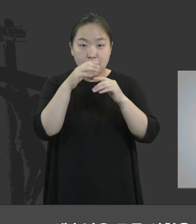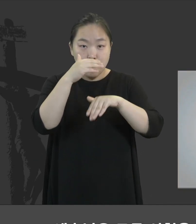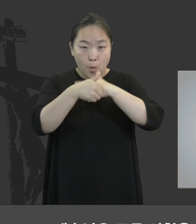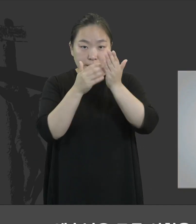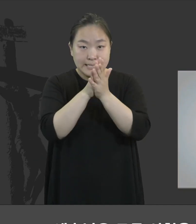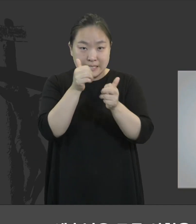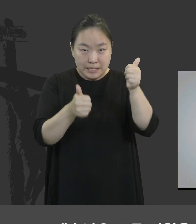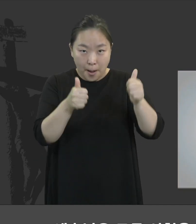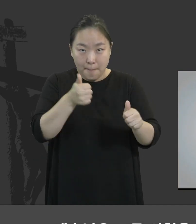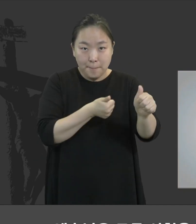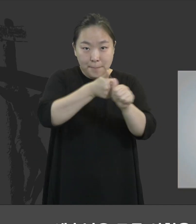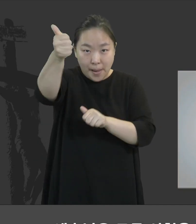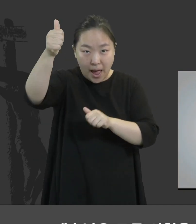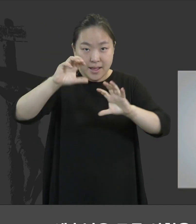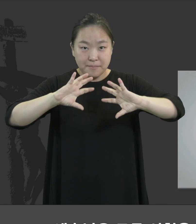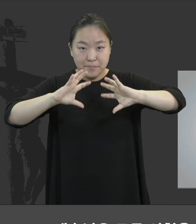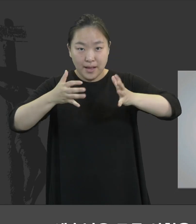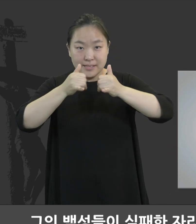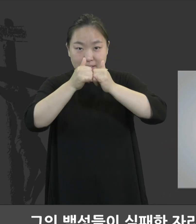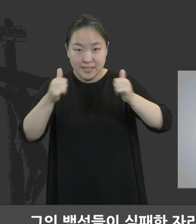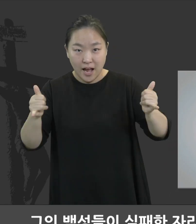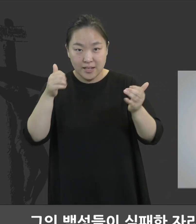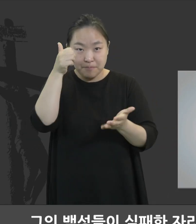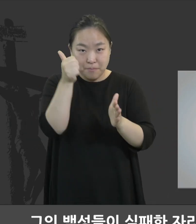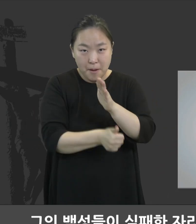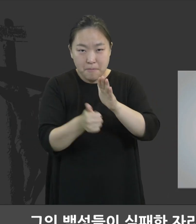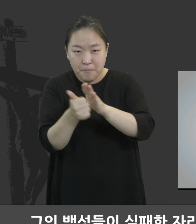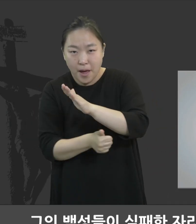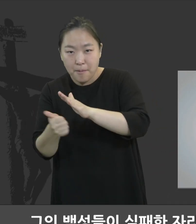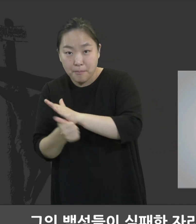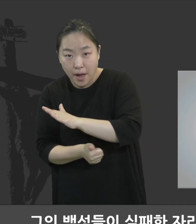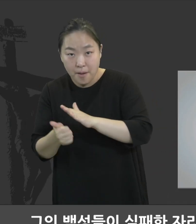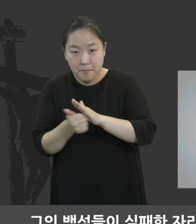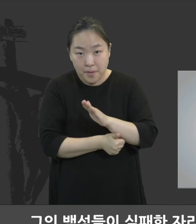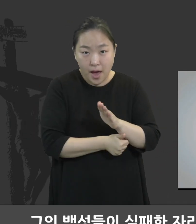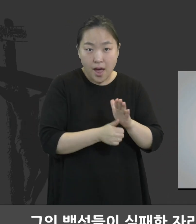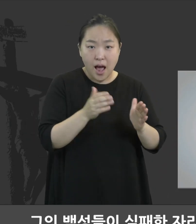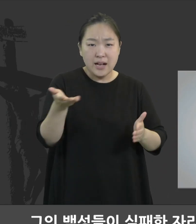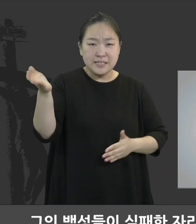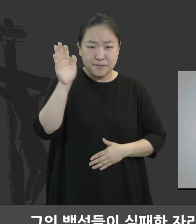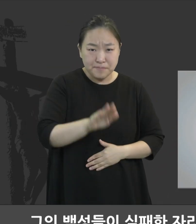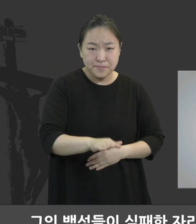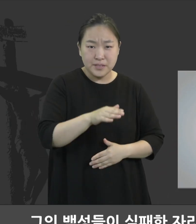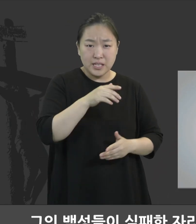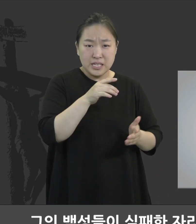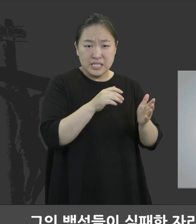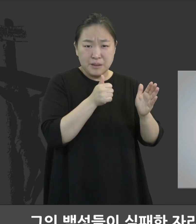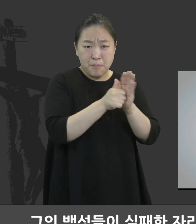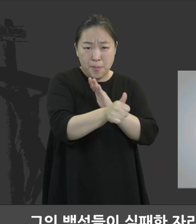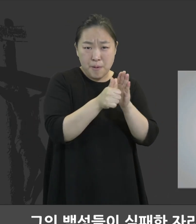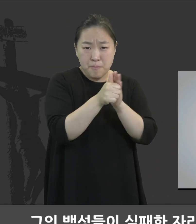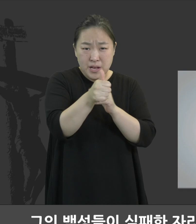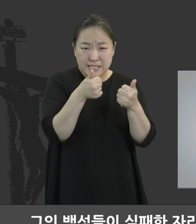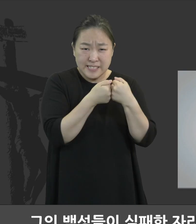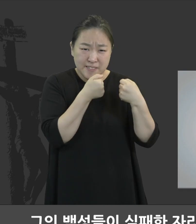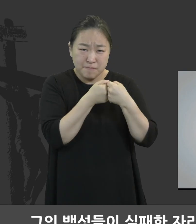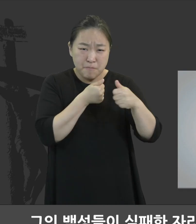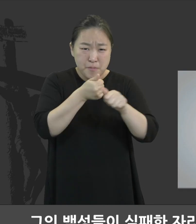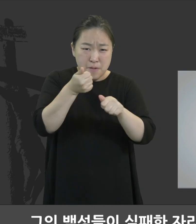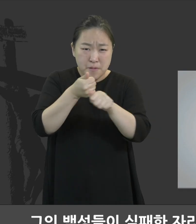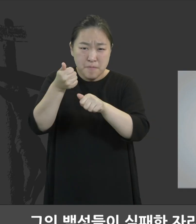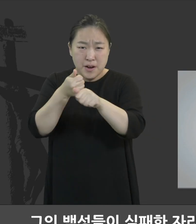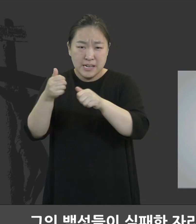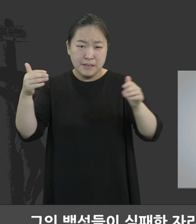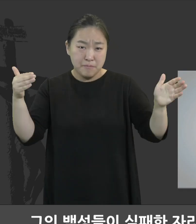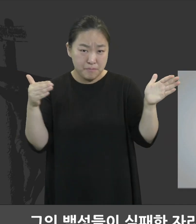예수님은 모든 시험을 이기셨습니다. 그의 백성들이 실패한 자리마다 찾아가셔서 그들을 대표하여